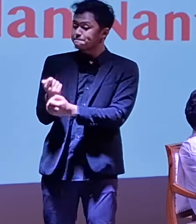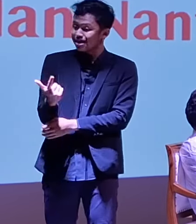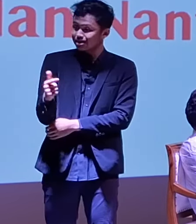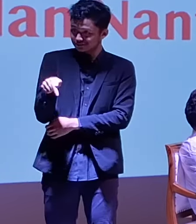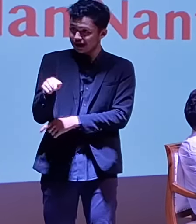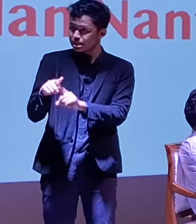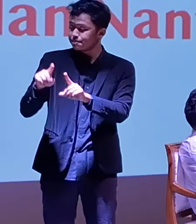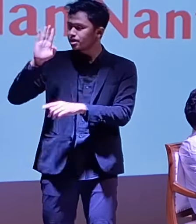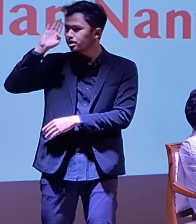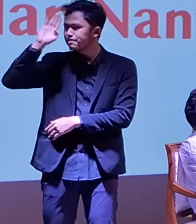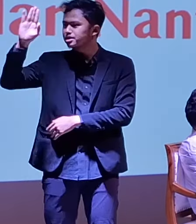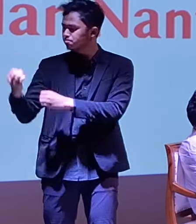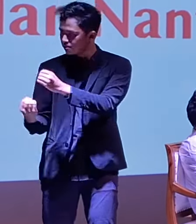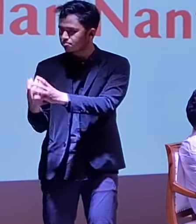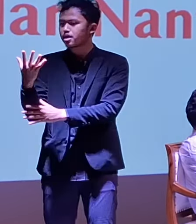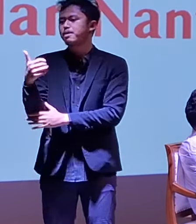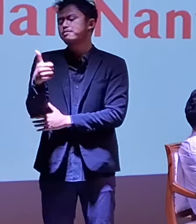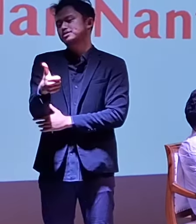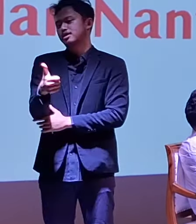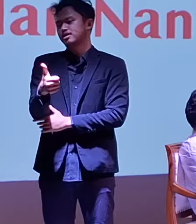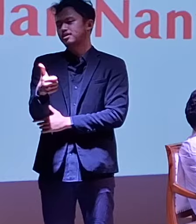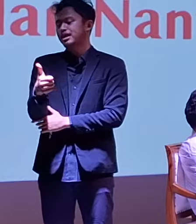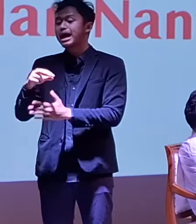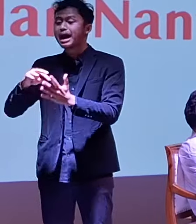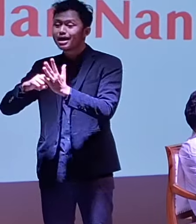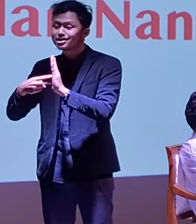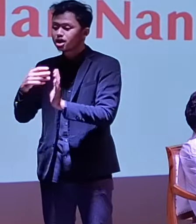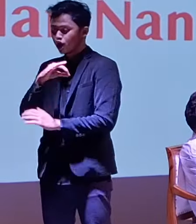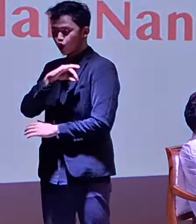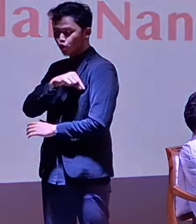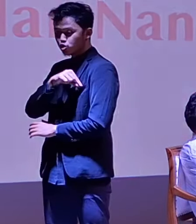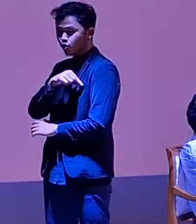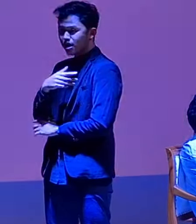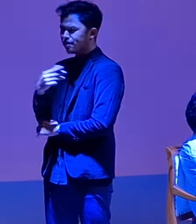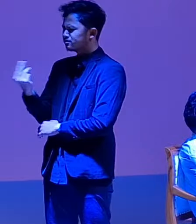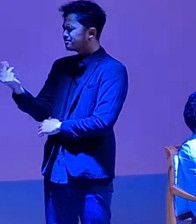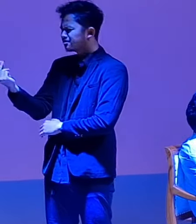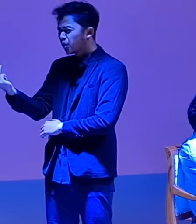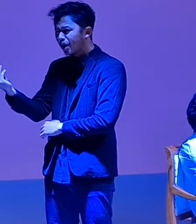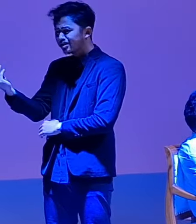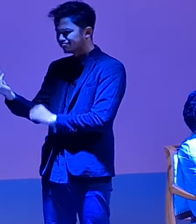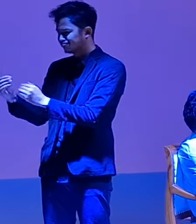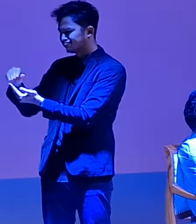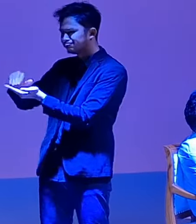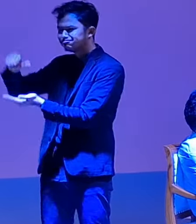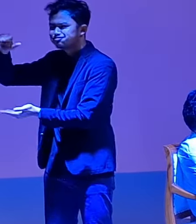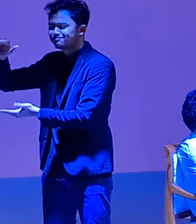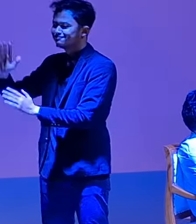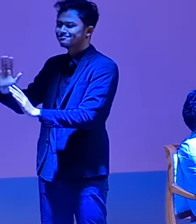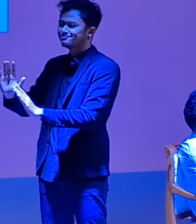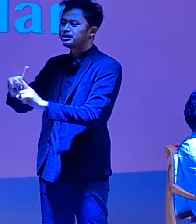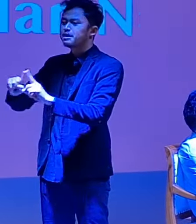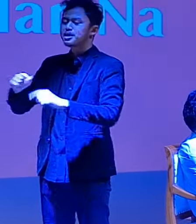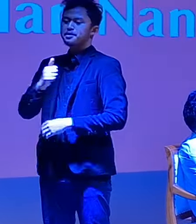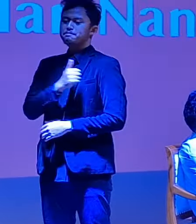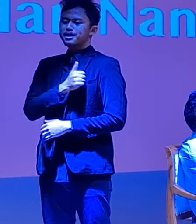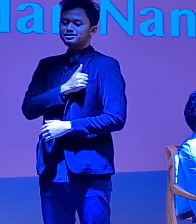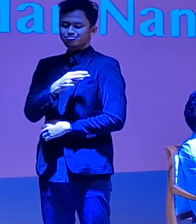pendapatan rupiah, tapi dalam bentuk majunya kebudayaan Indonesia. Nah, itu yang kita